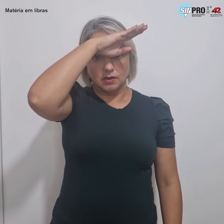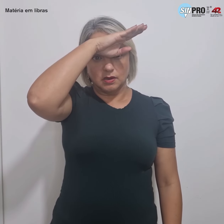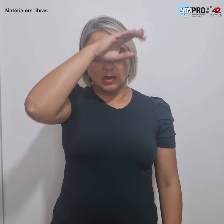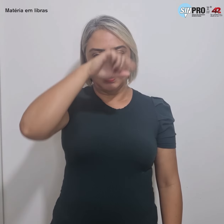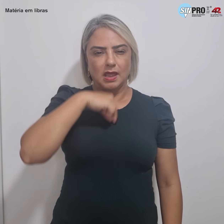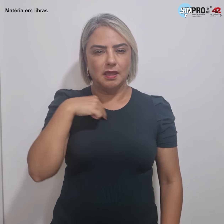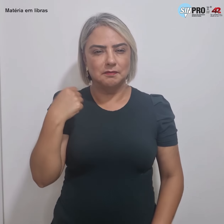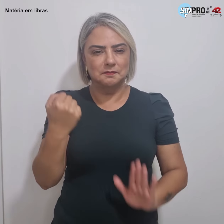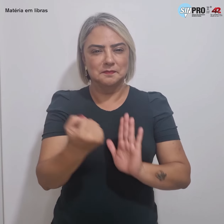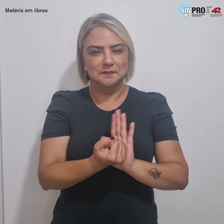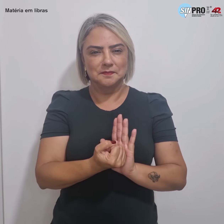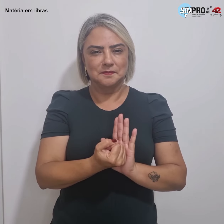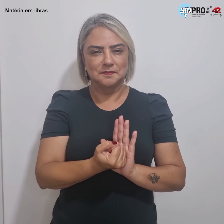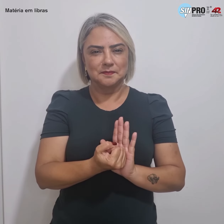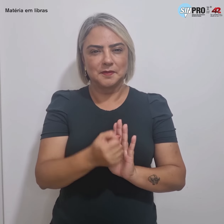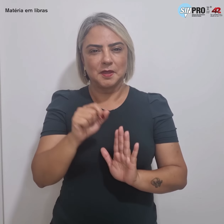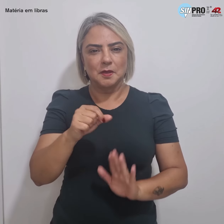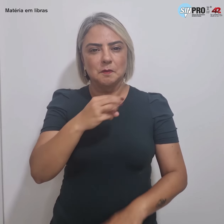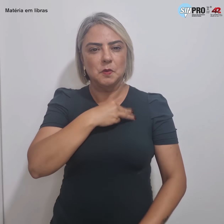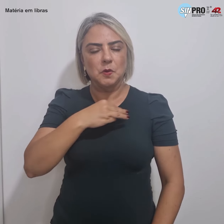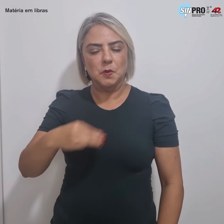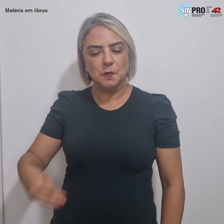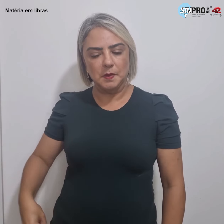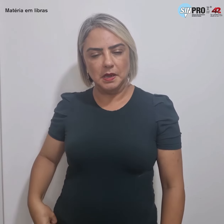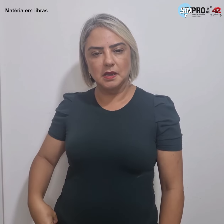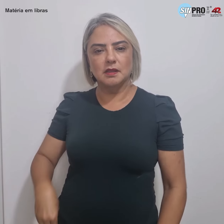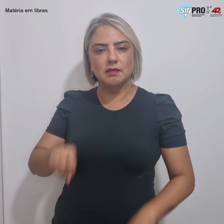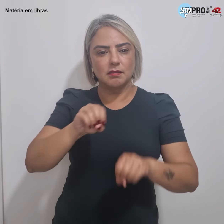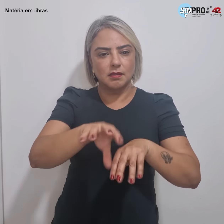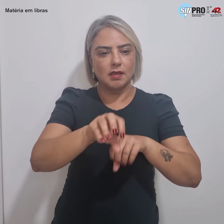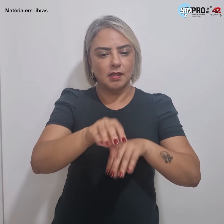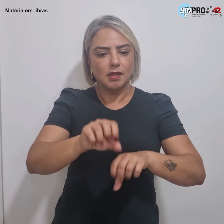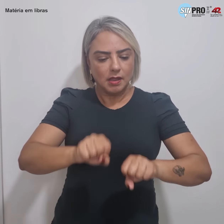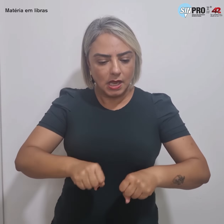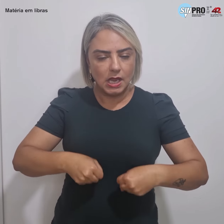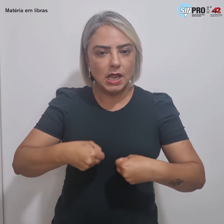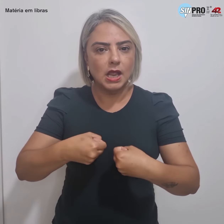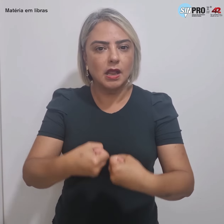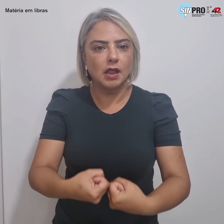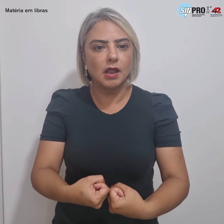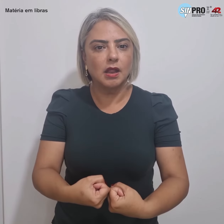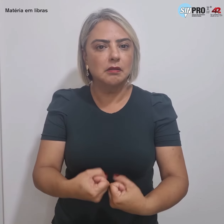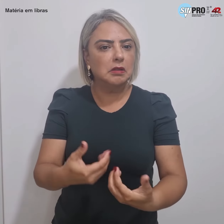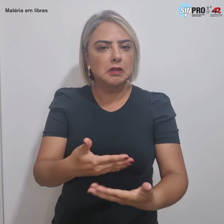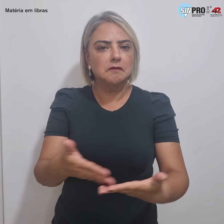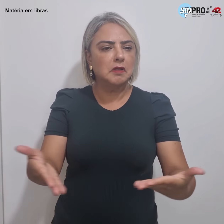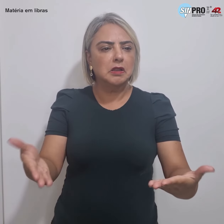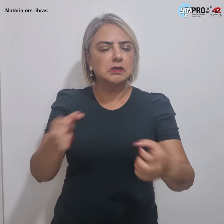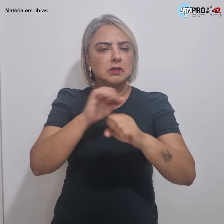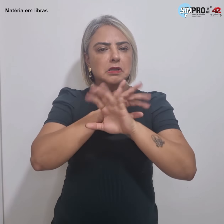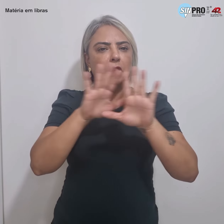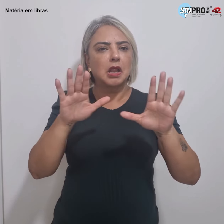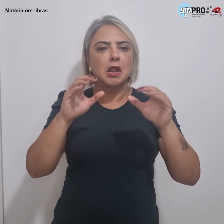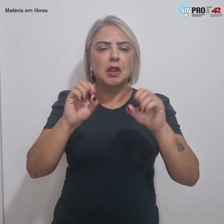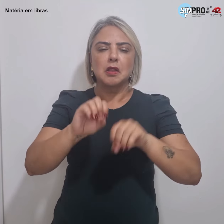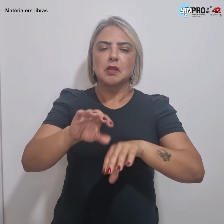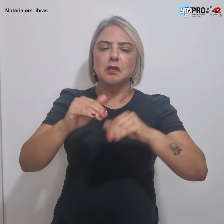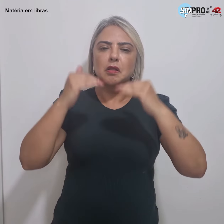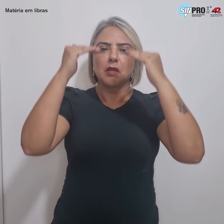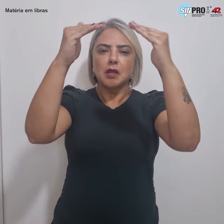marcada por um ministro da Educação que defende abertamente o ensino superior para poucos